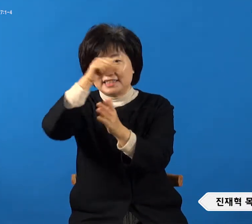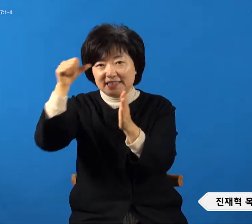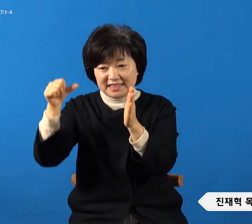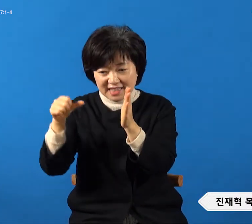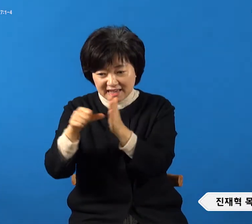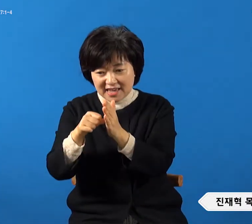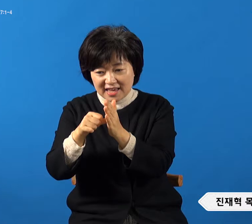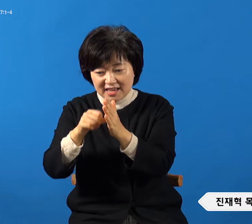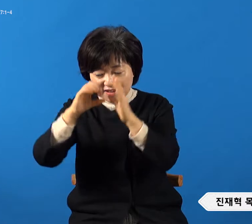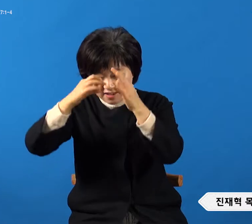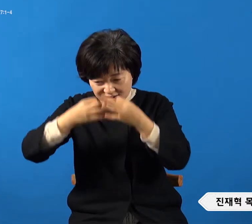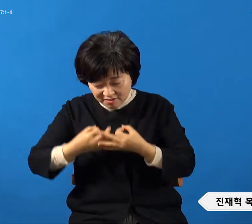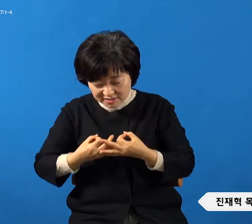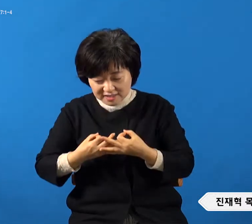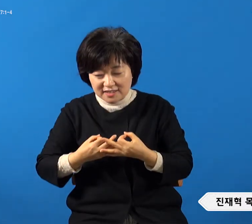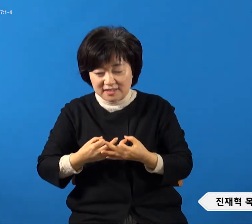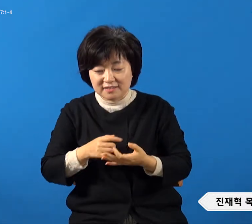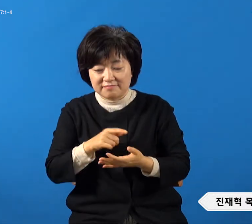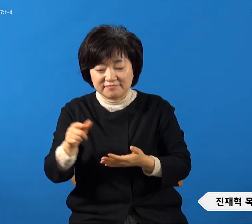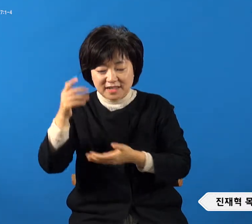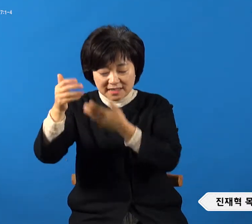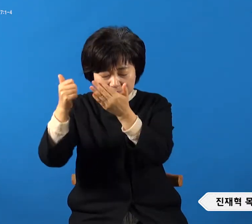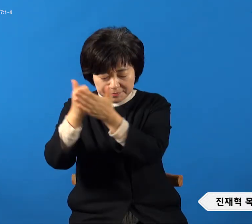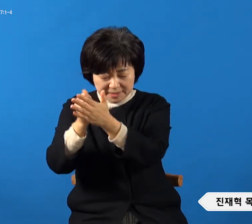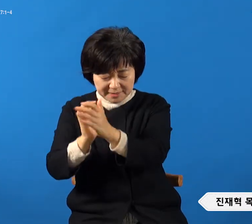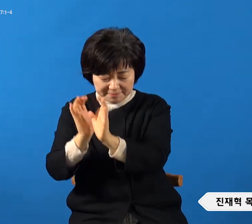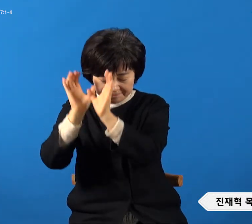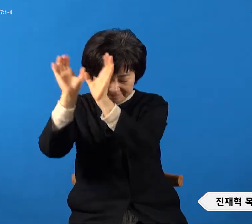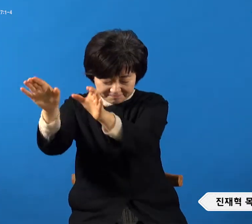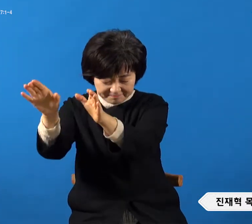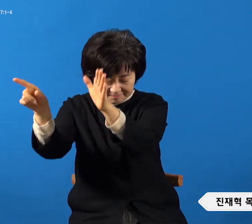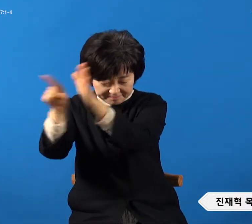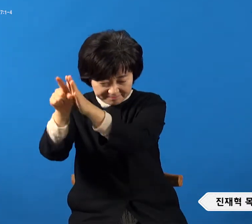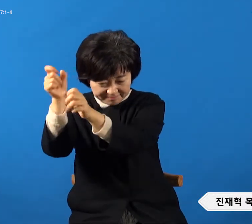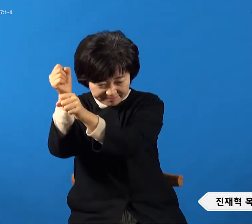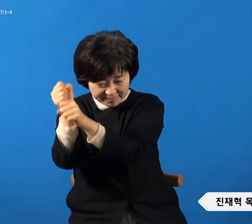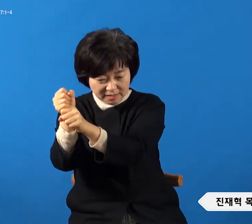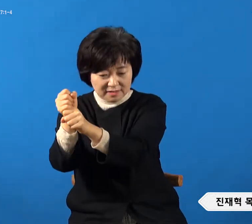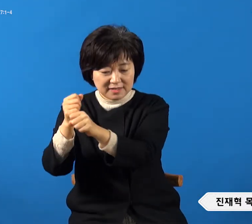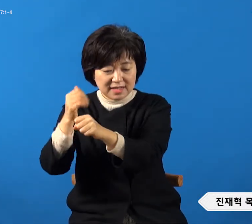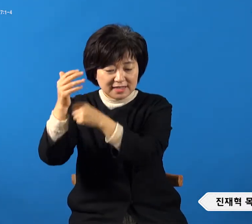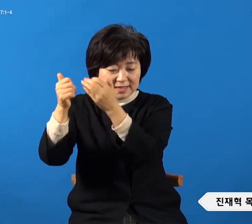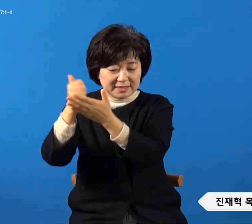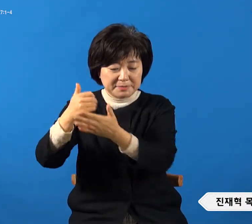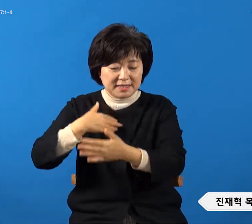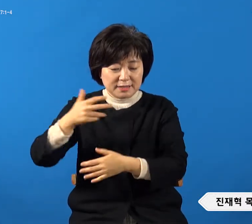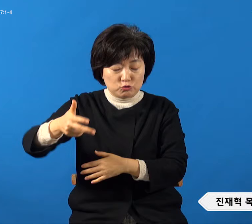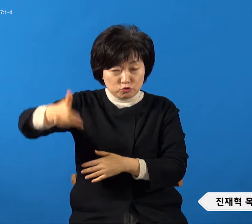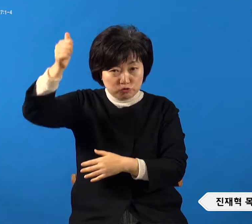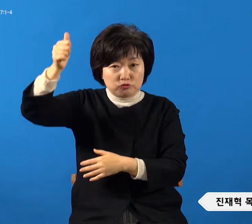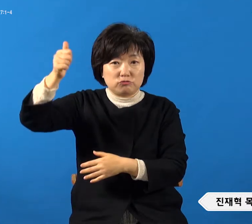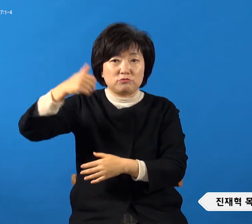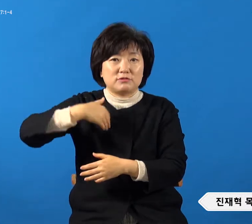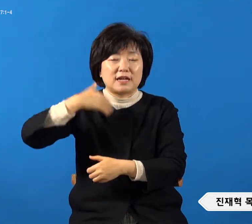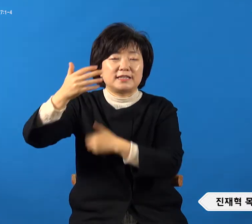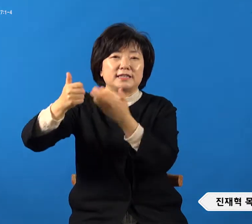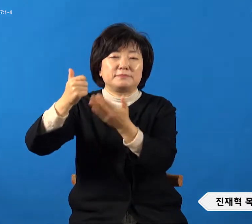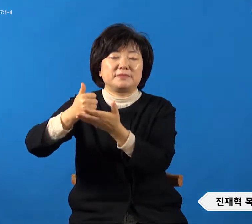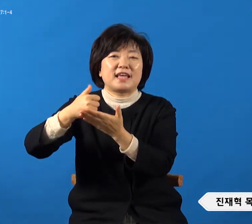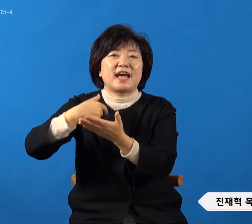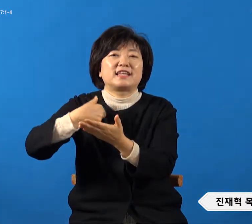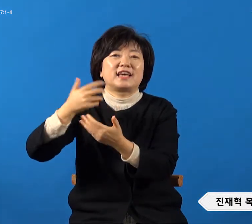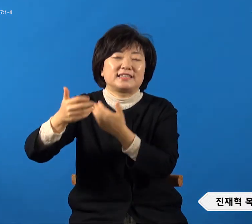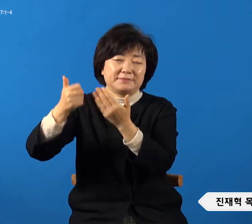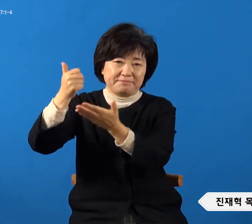인생의 것들을 주님께 의존하며 하나님께서 나의 주가 되시고 하나님께서 나의 하나님이 되신다는